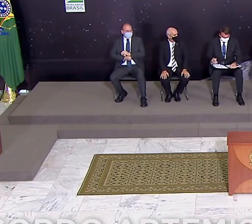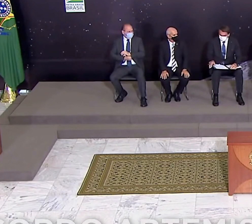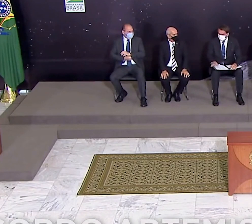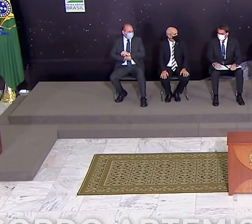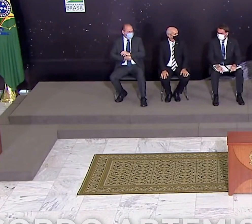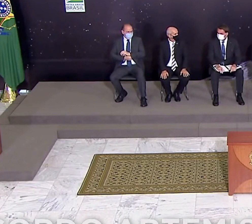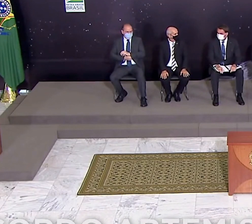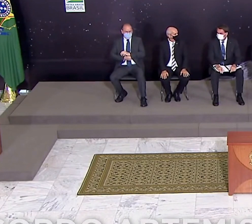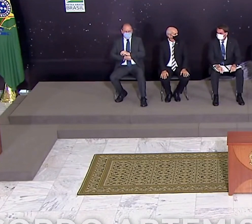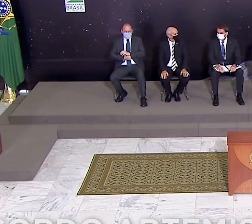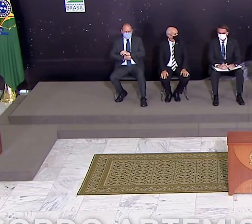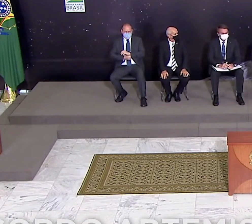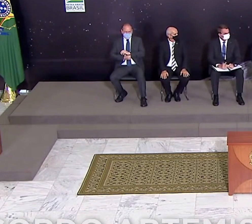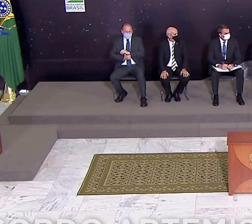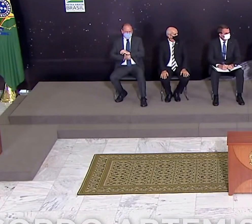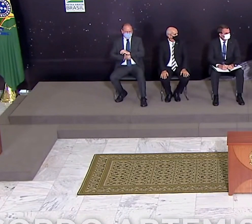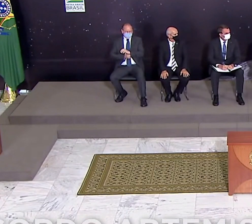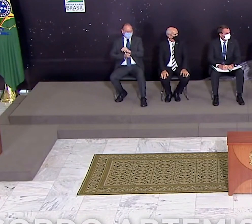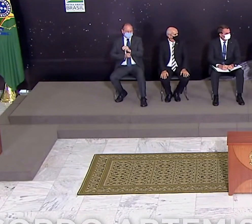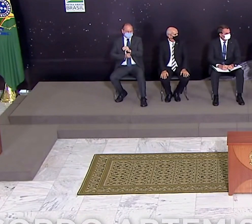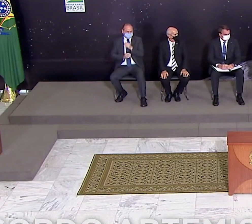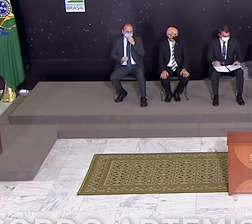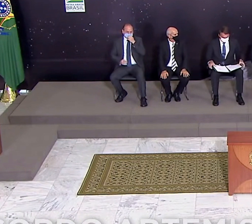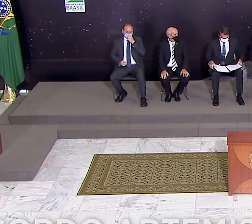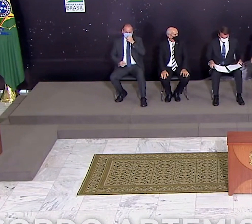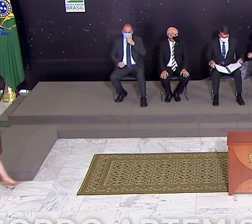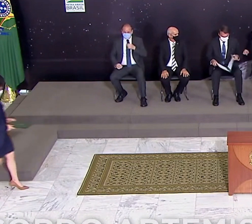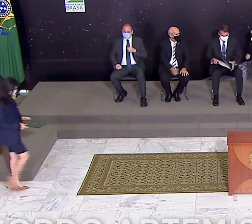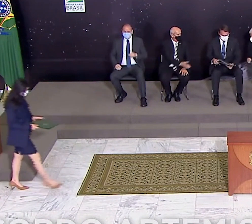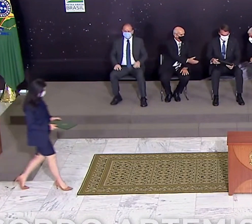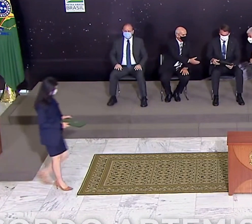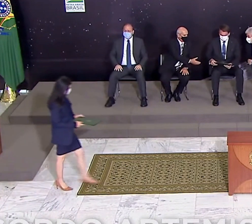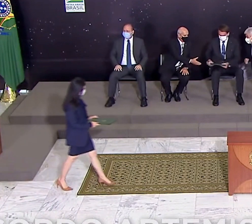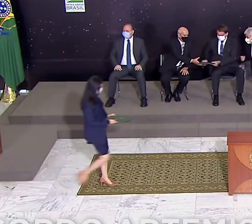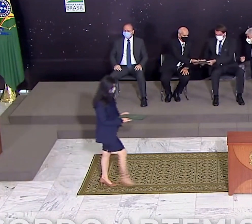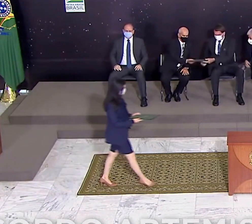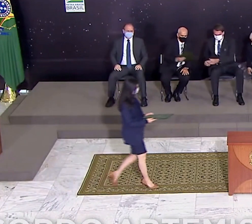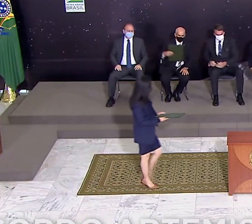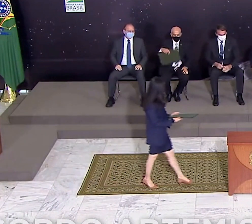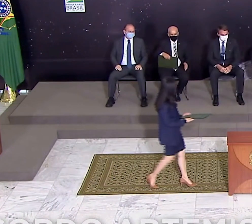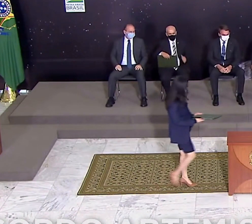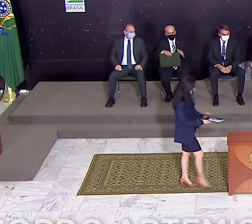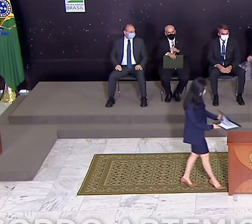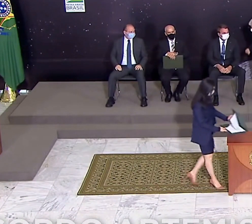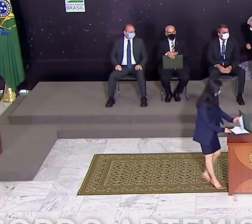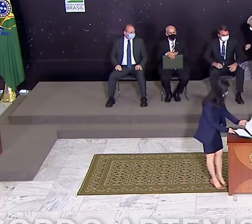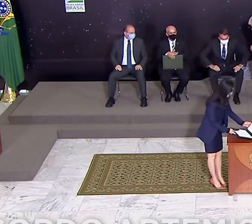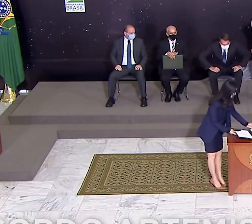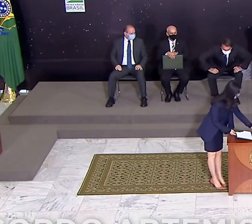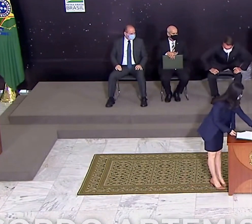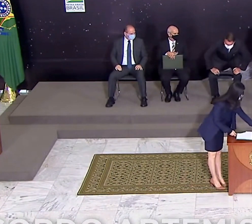Neste momento, convidamos o ministro da Ciência, Tecnologia e Inovações, Marcos Pontes, a assinar